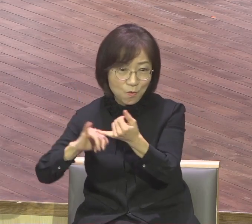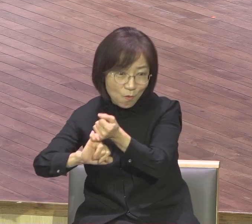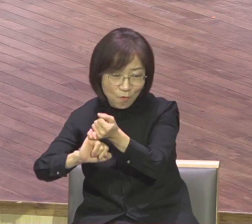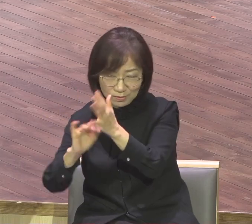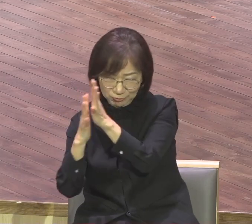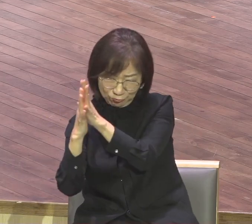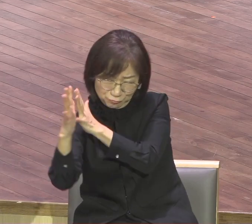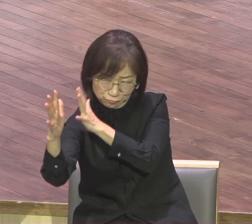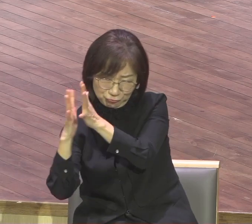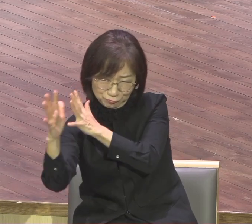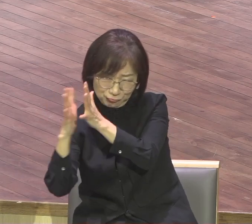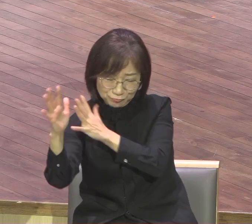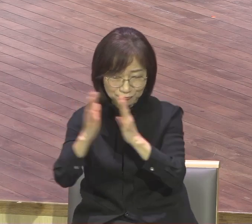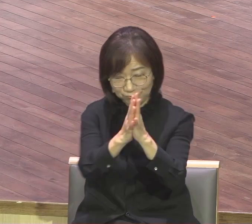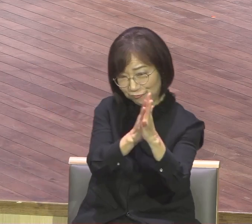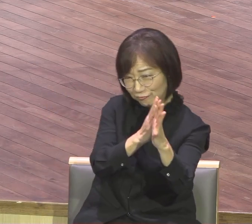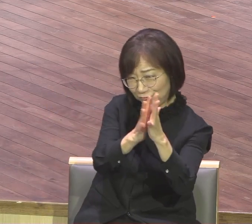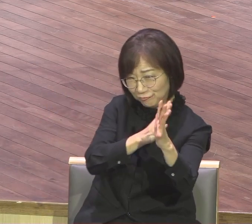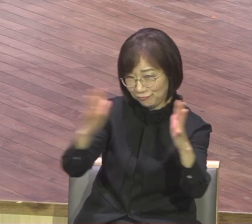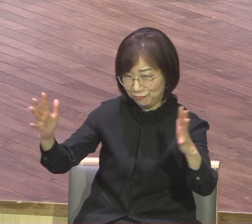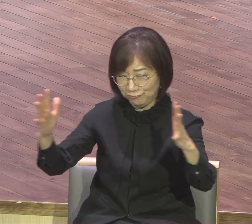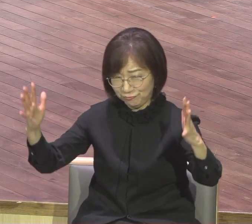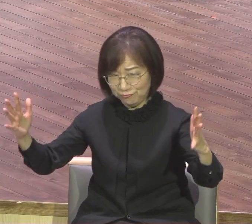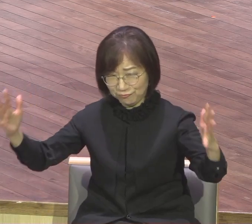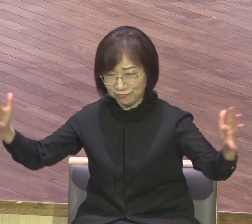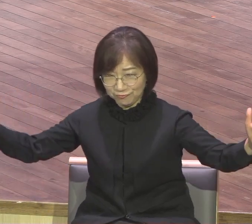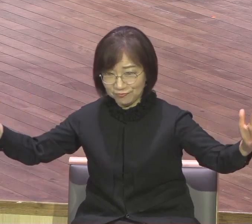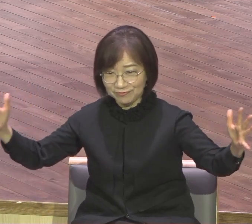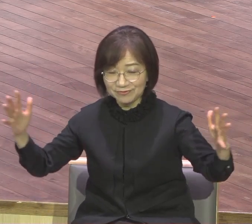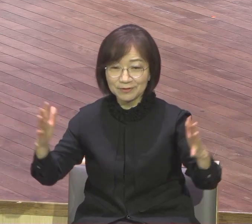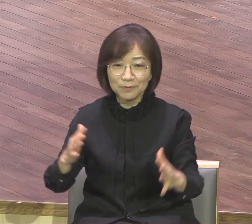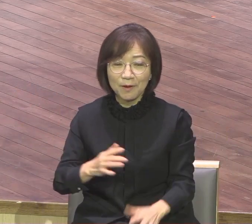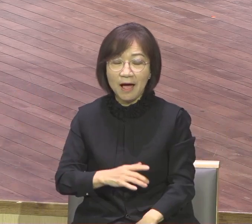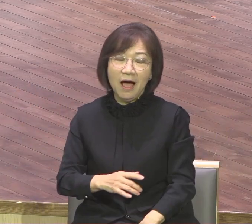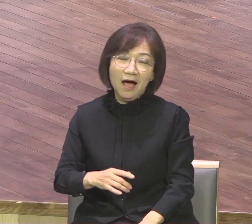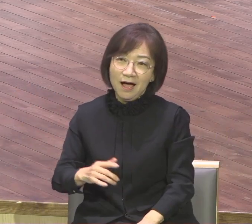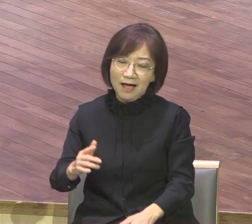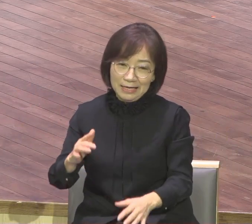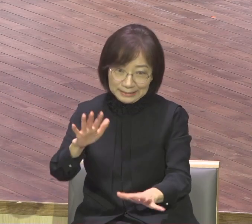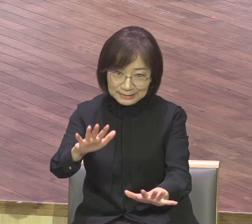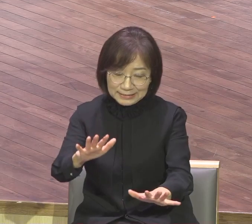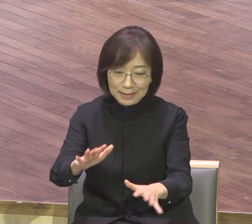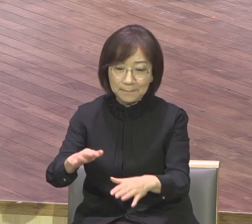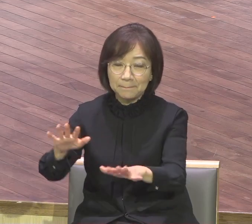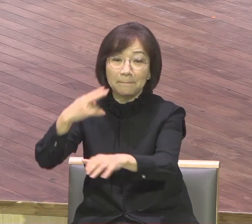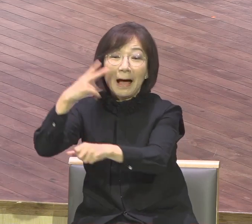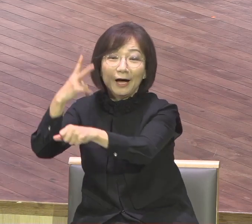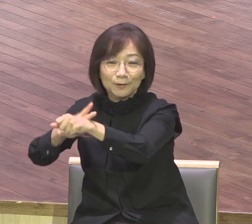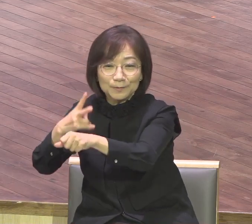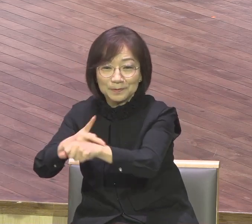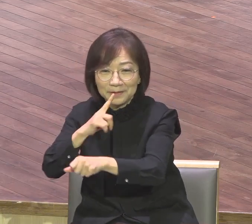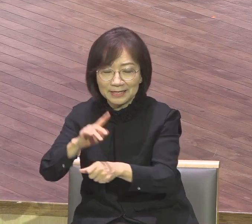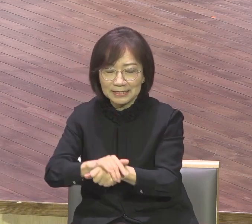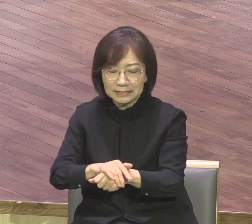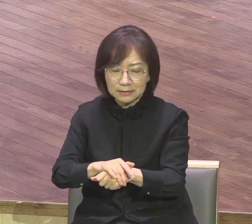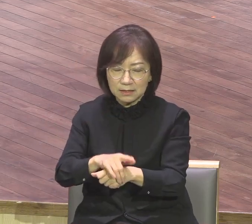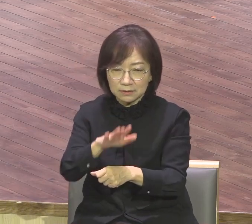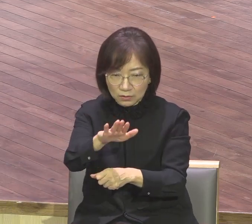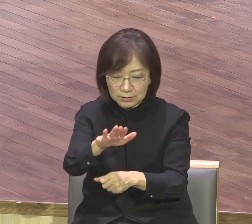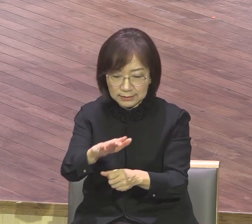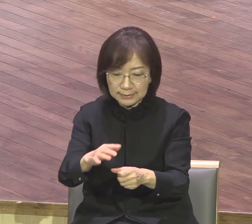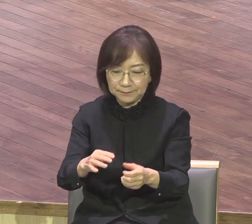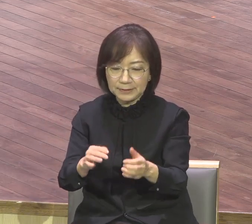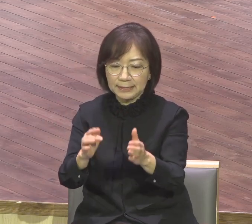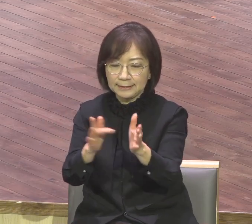사도 바울이 주 안에 서라 이 말은요. 생명을 걸고 그리스도 예수의 진리 위에 굳건히